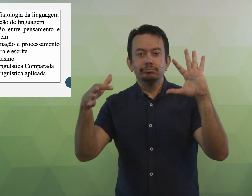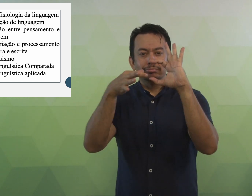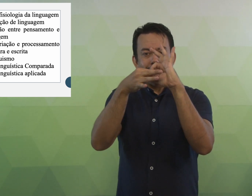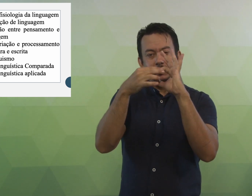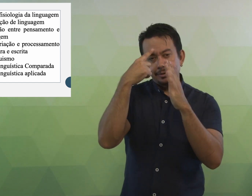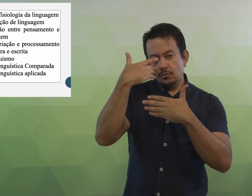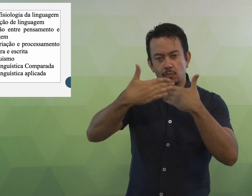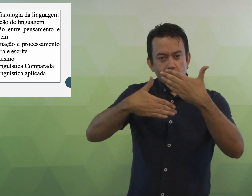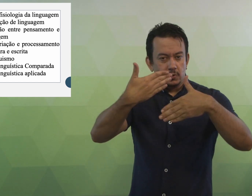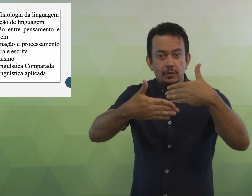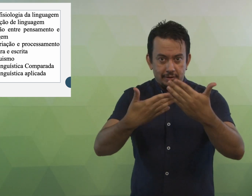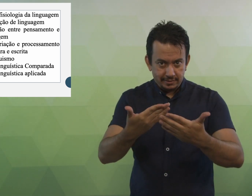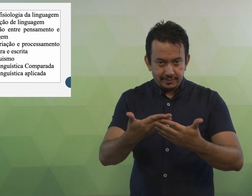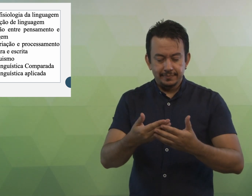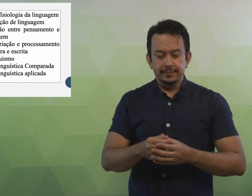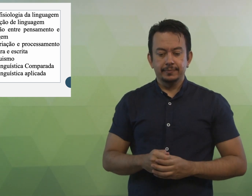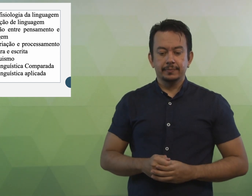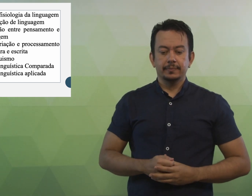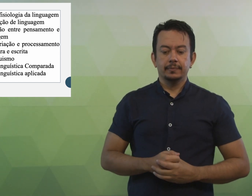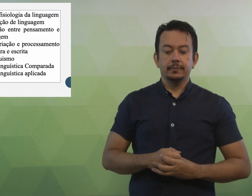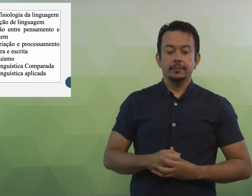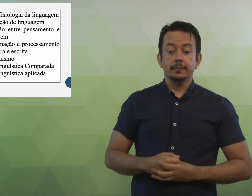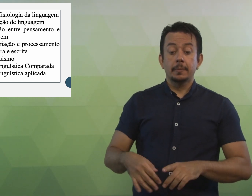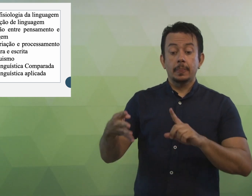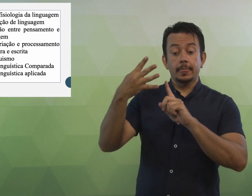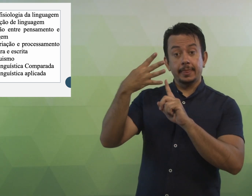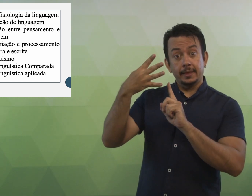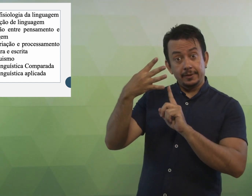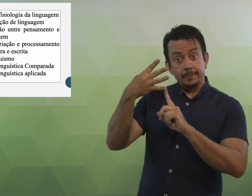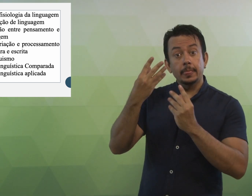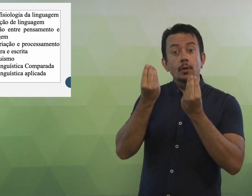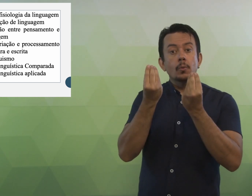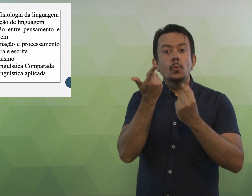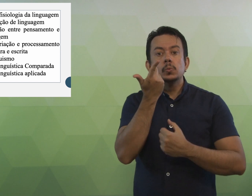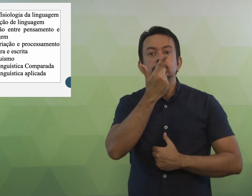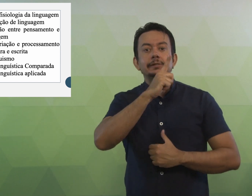O terceiro é a relação entre pensamento e linguagem.